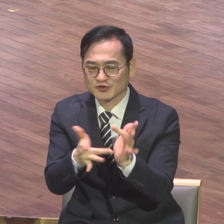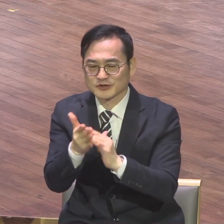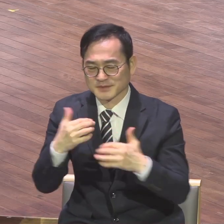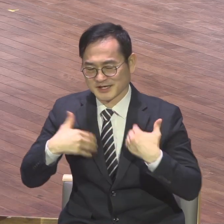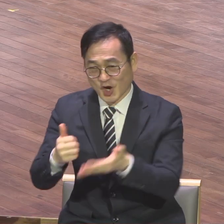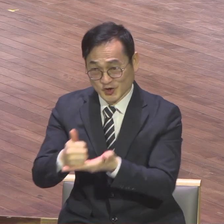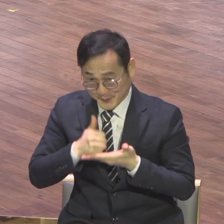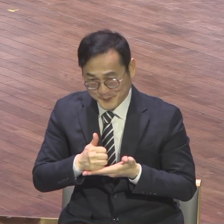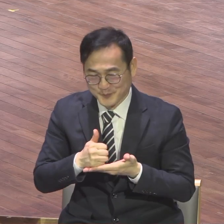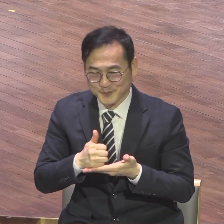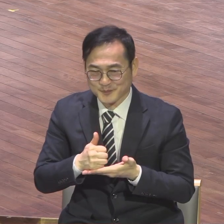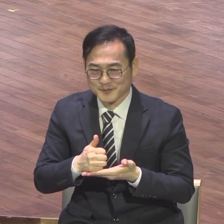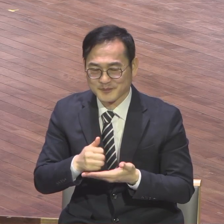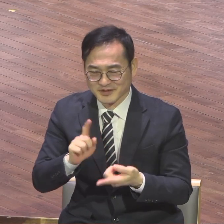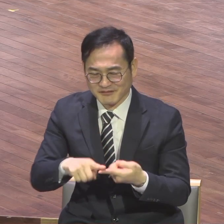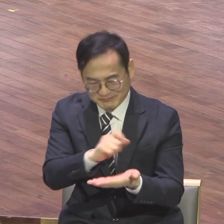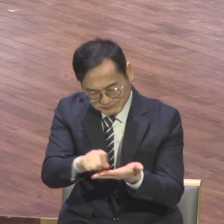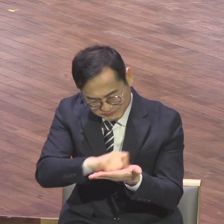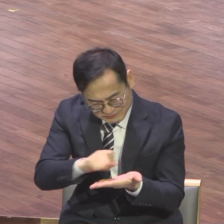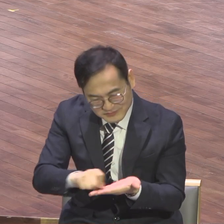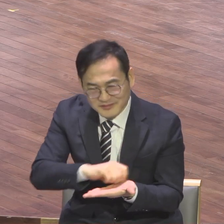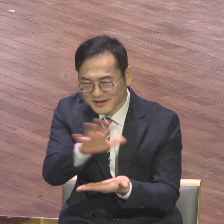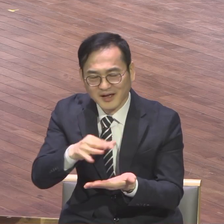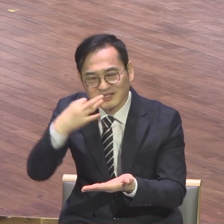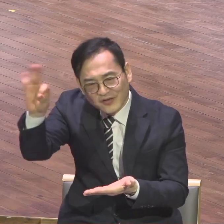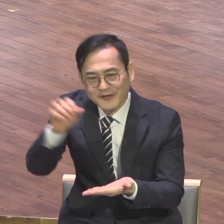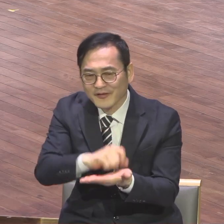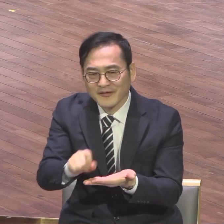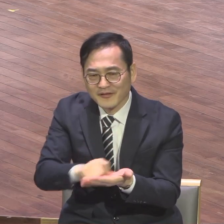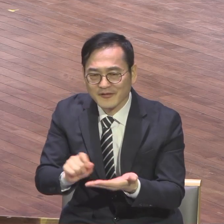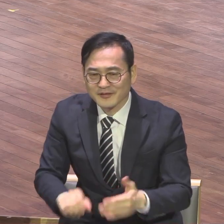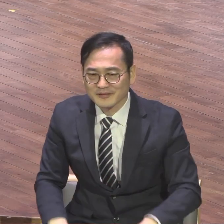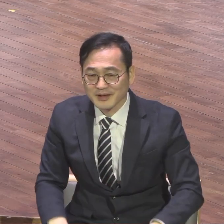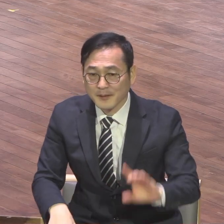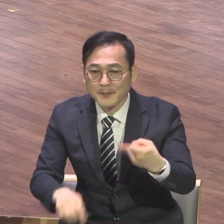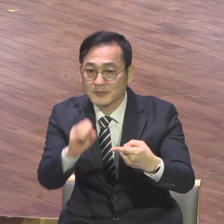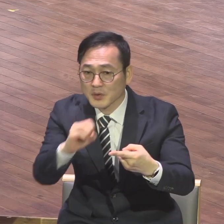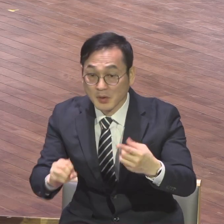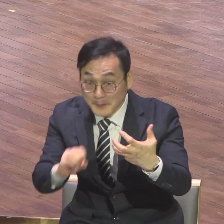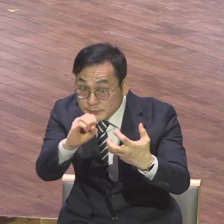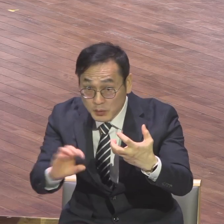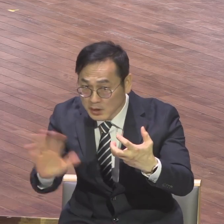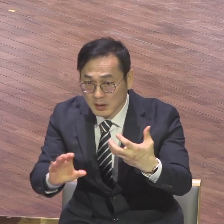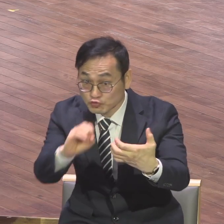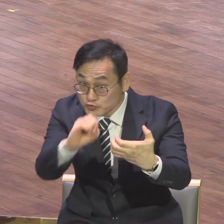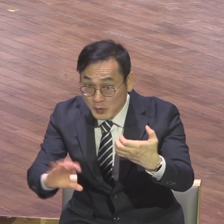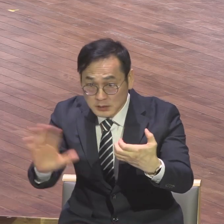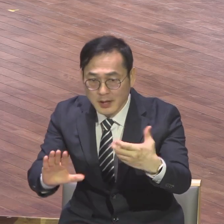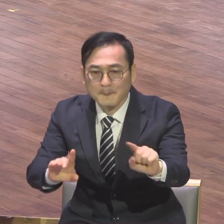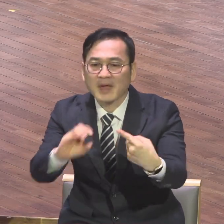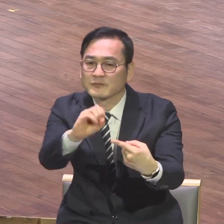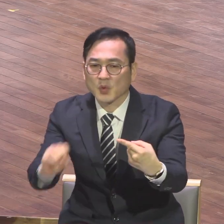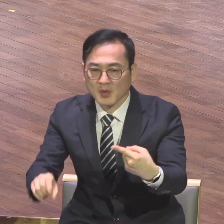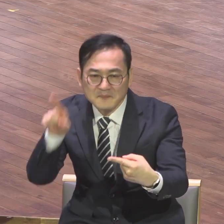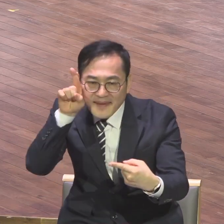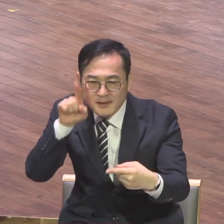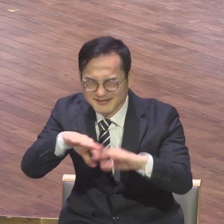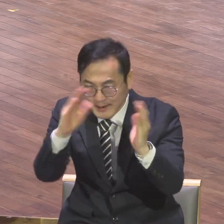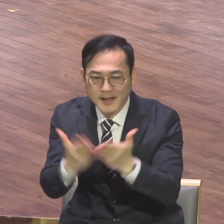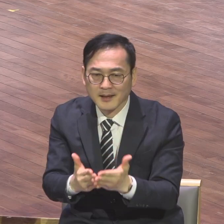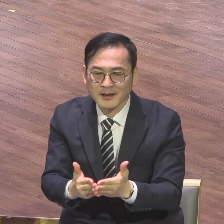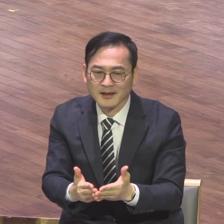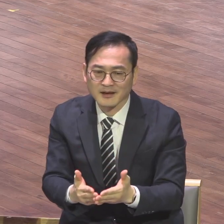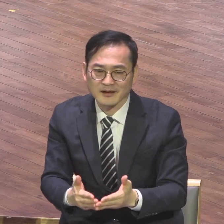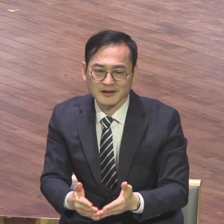거의 80% 70% 하는데 100% 하는 거 보고 내가 잊을 수 없어. 너무 감동돼서. 근데 한 가지